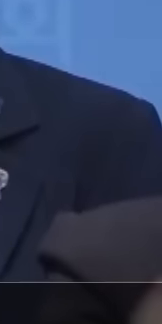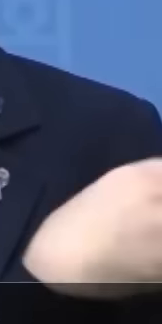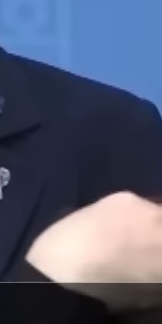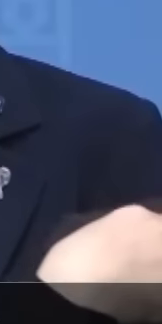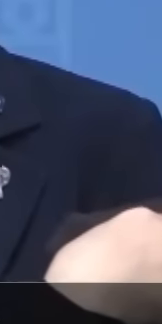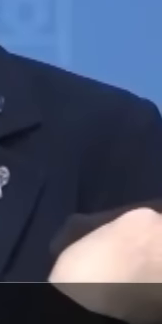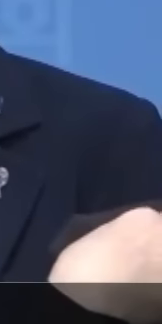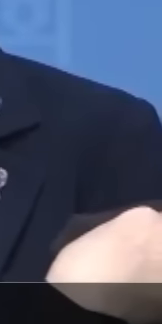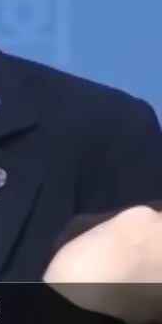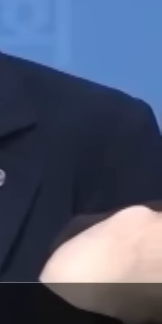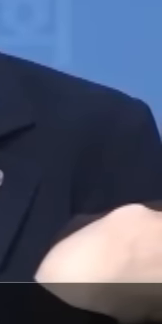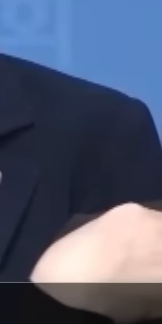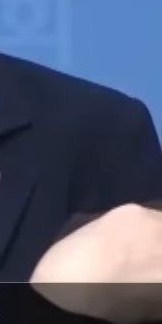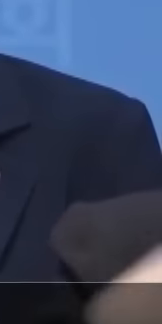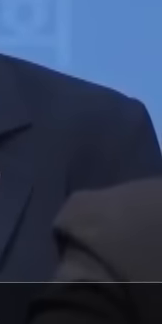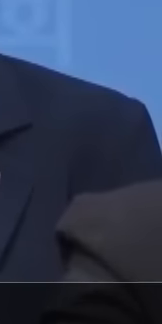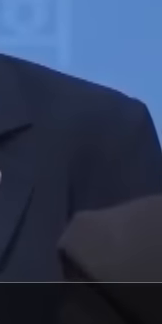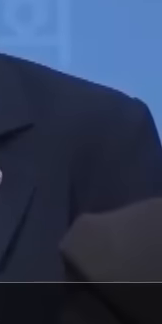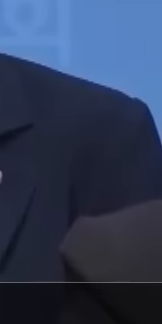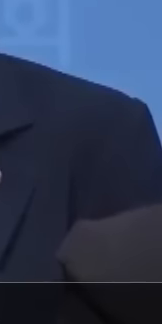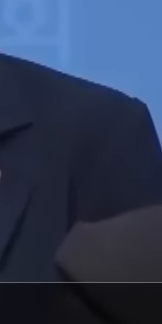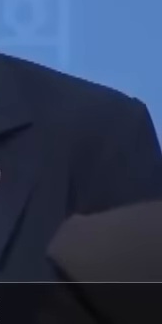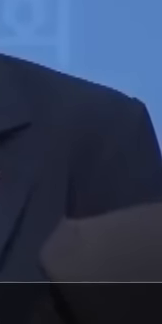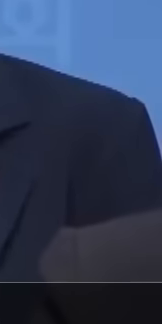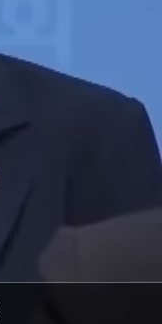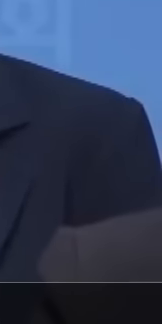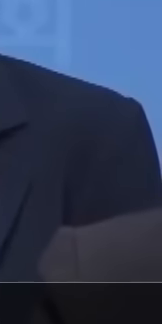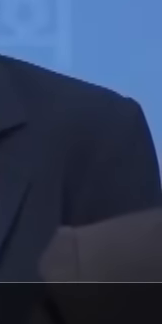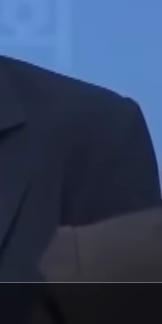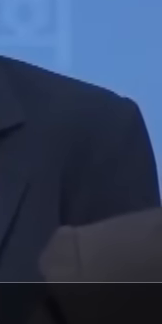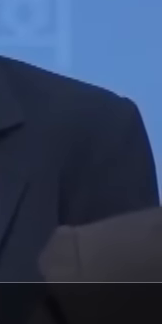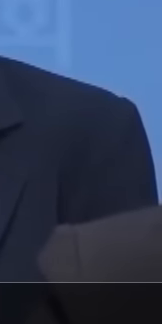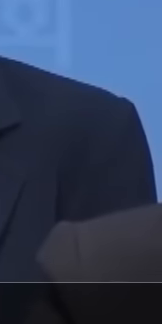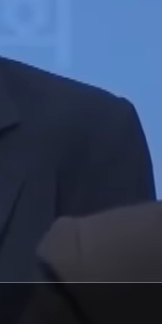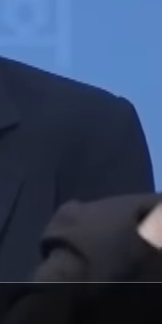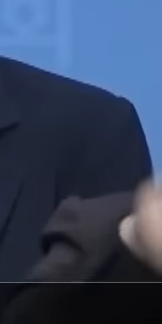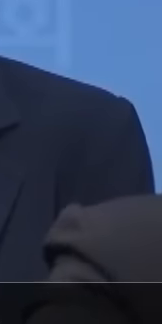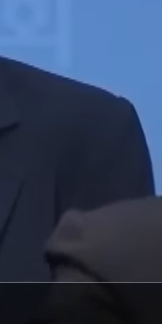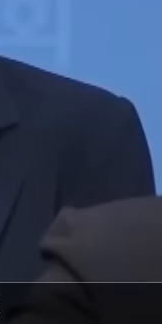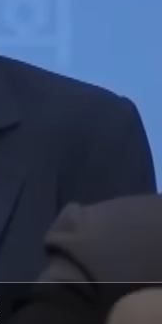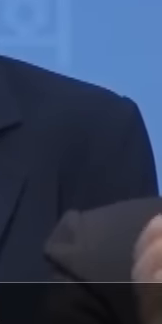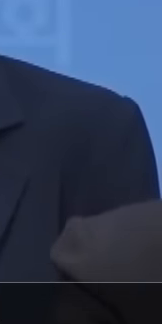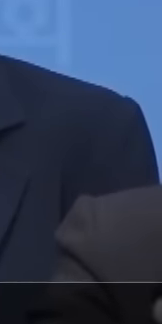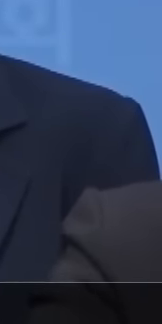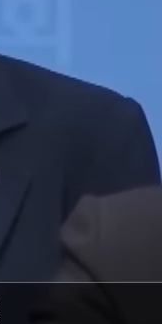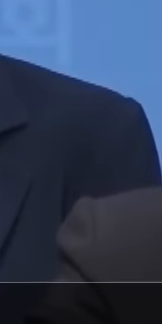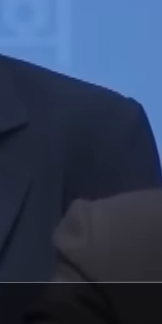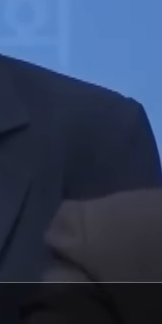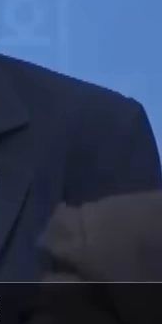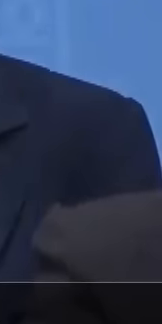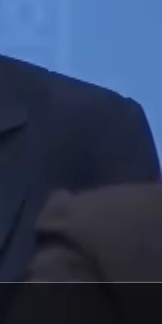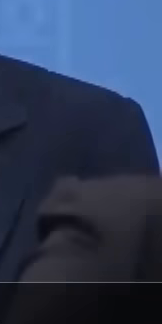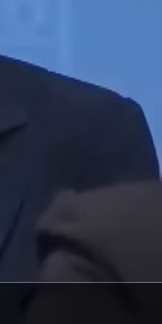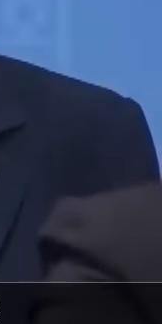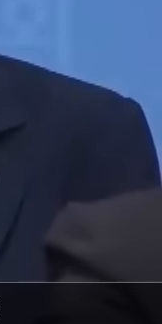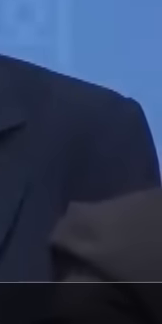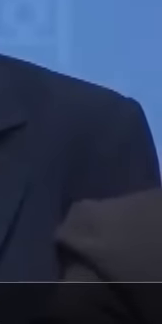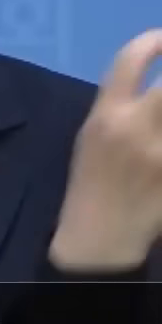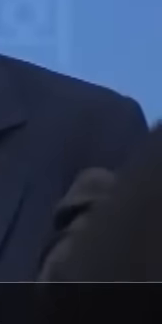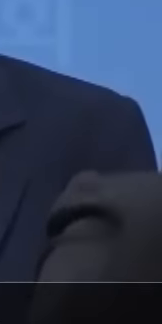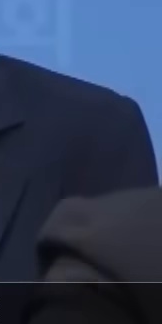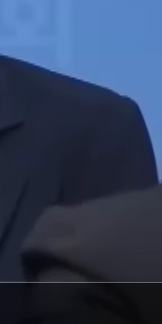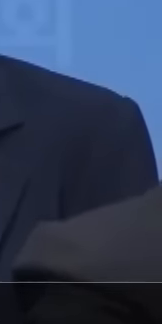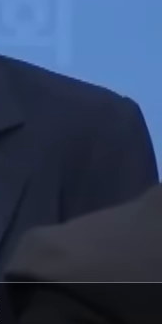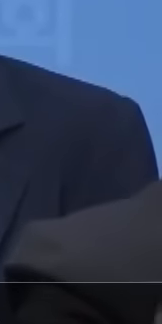이하도 아닙니다. 우리 조국혁신당은 22대 국회 개원 시 가장 먼저 검찰개혁을